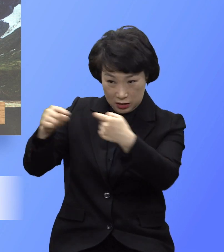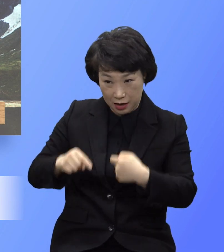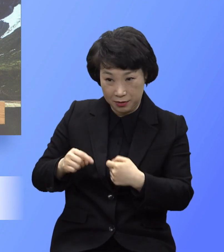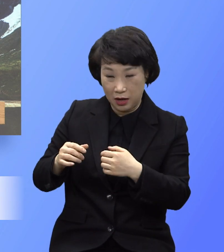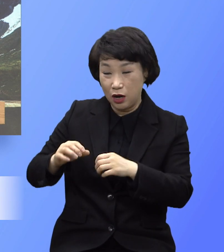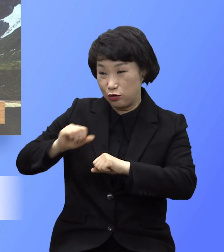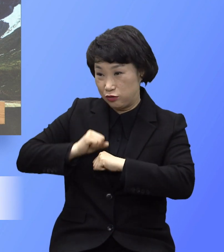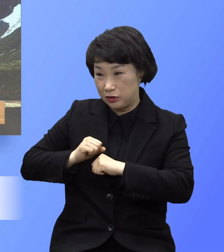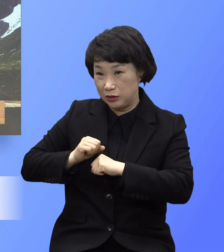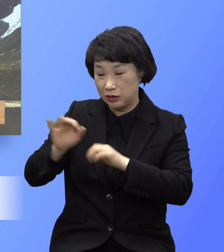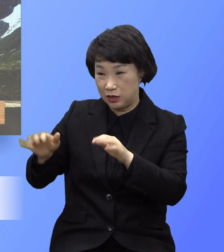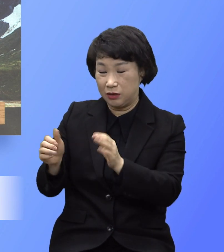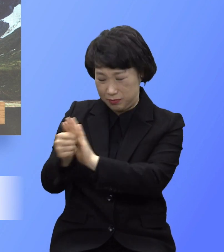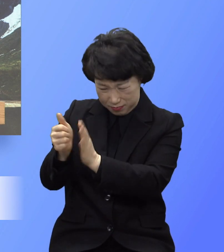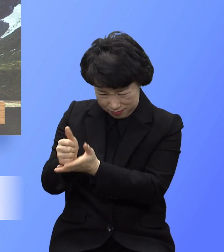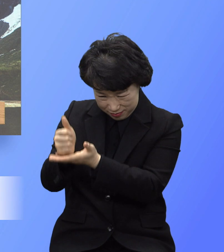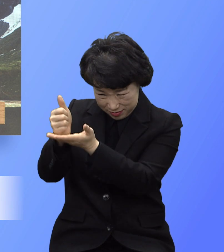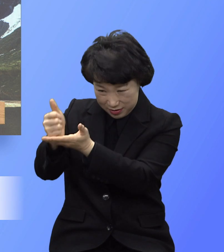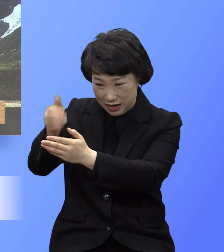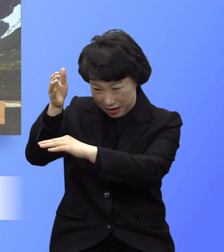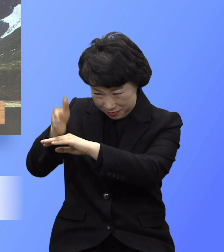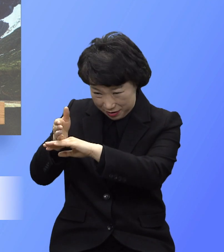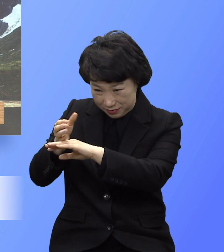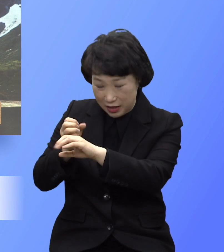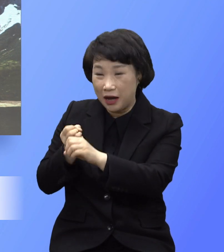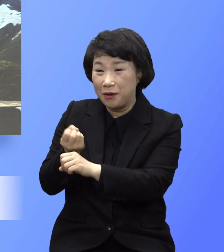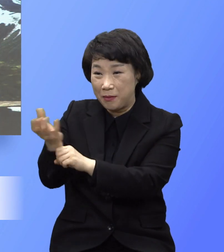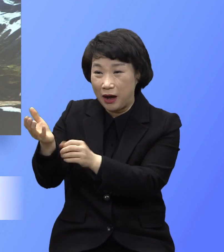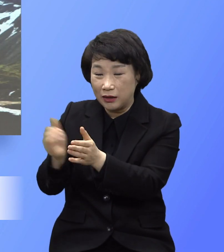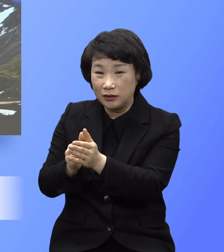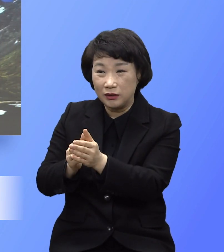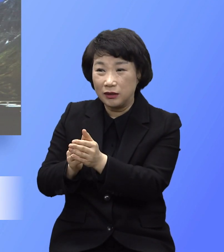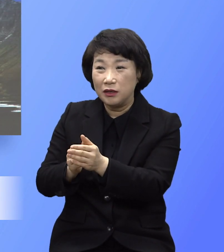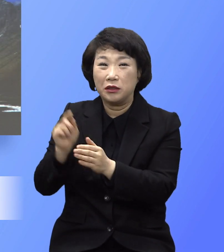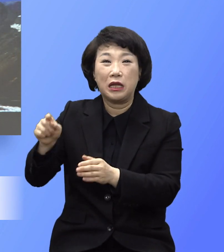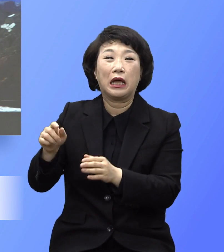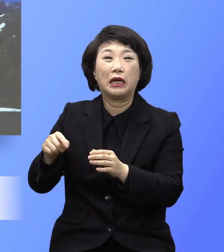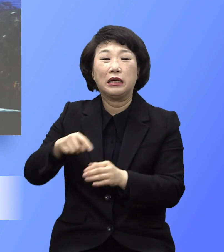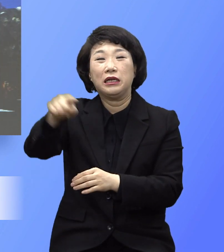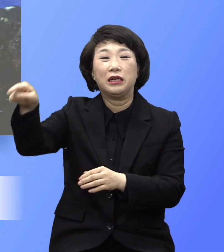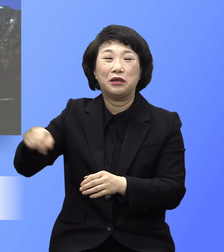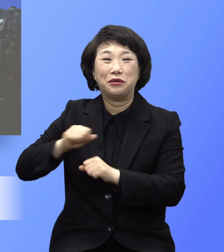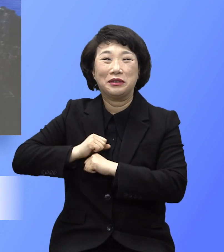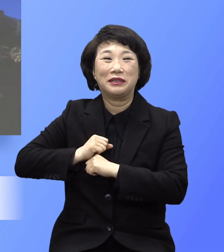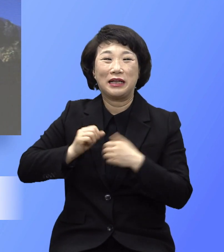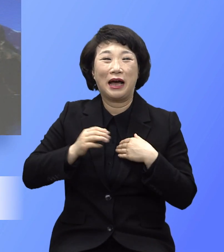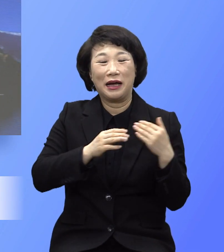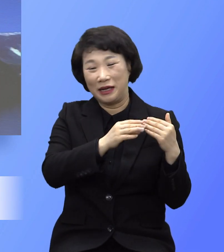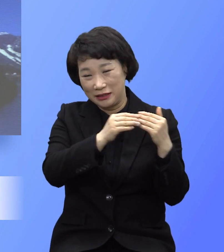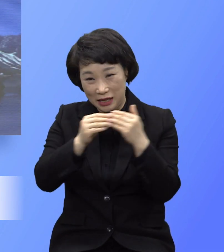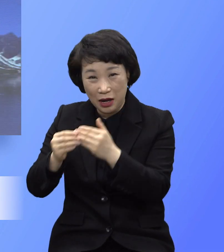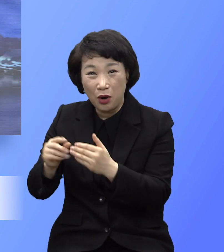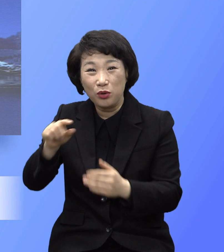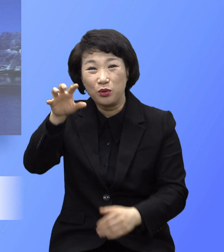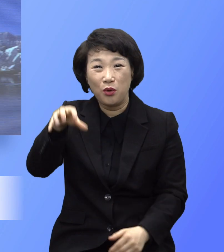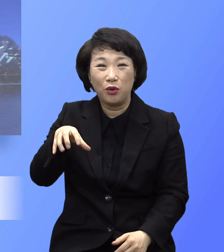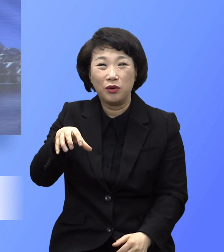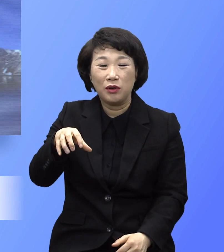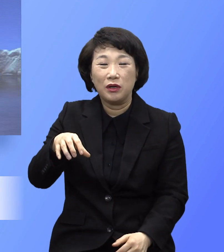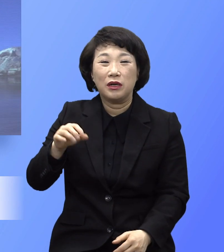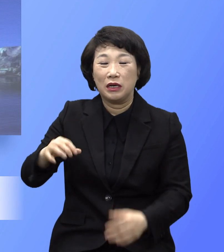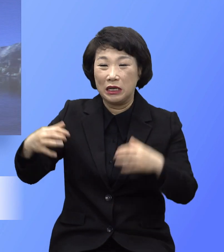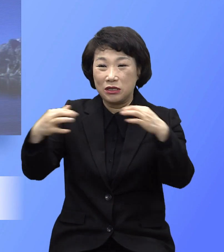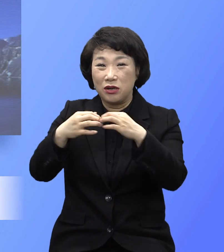드리고 그러고 났는데 그들이 저를 데리고 어디로 가느냐? 예,